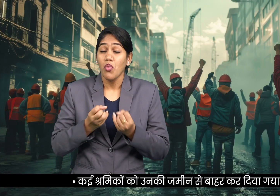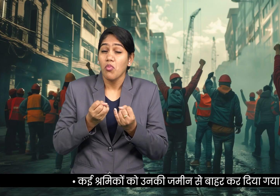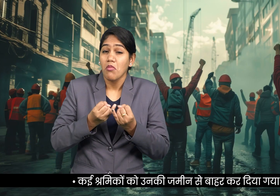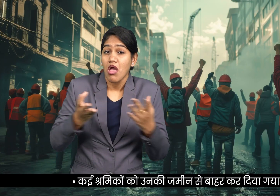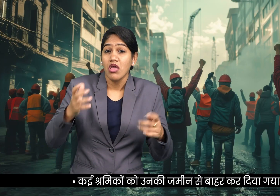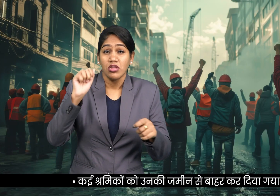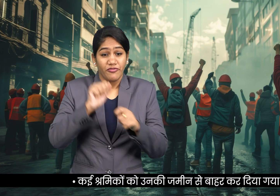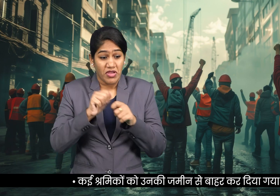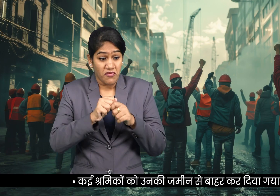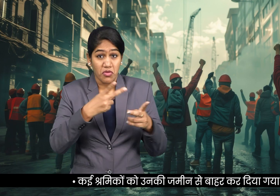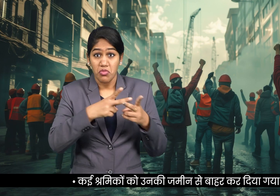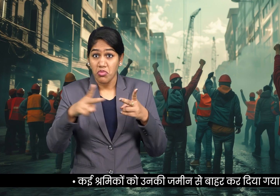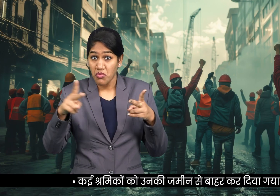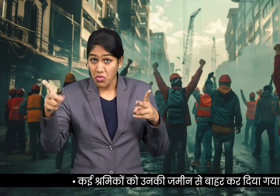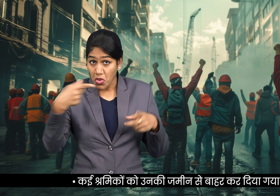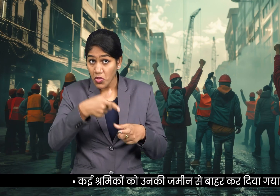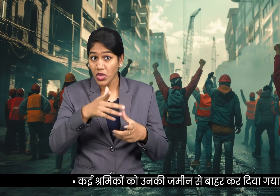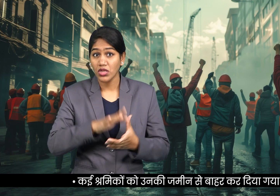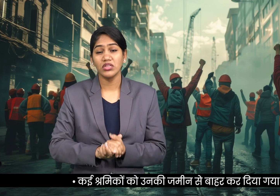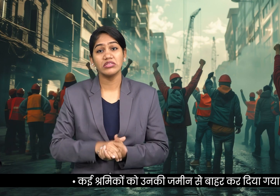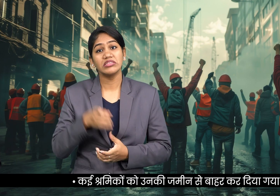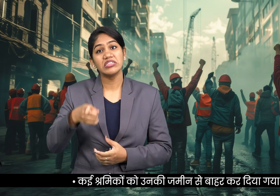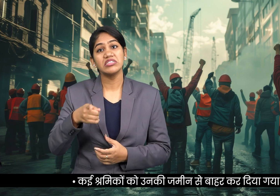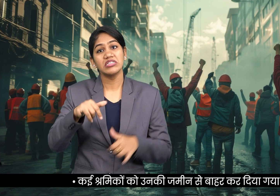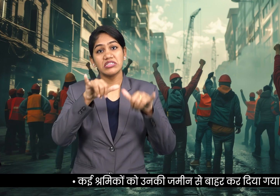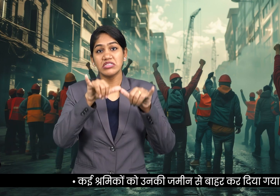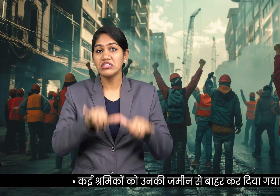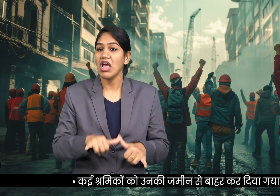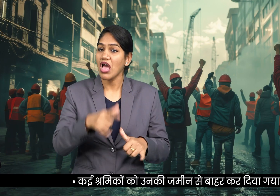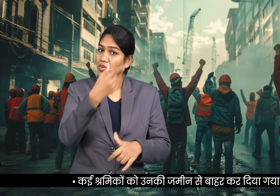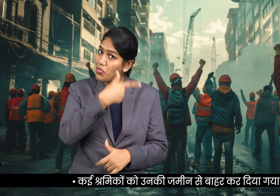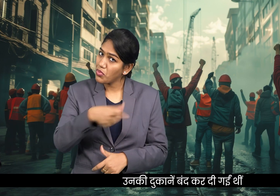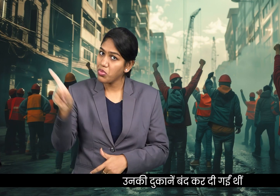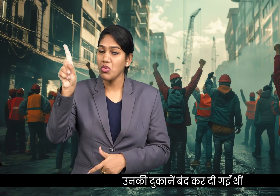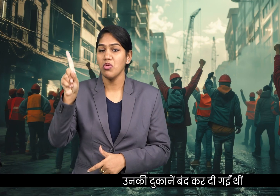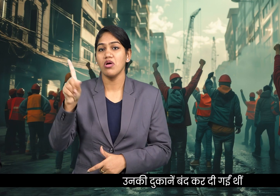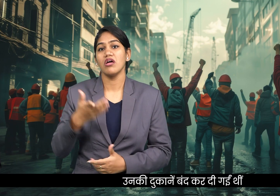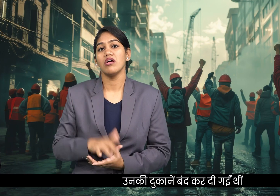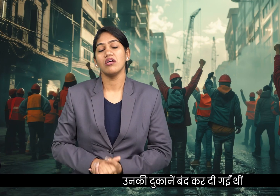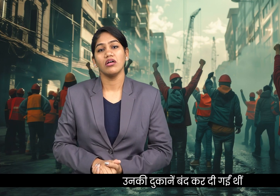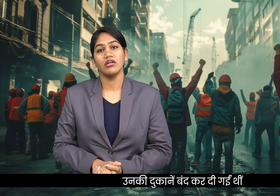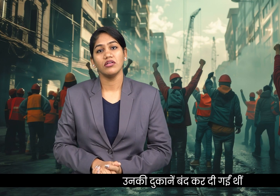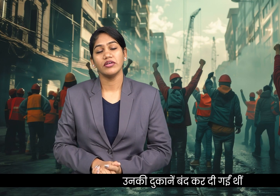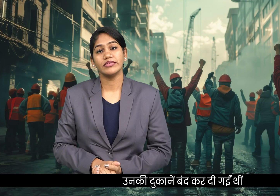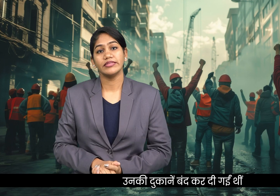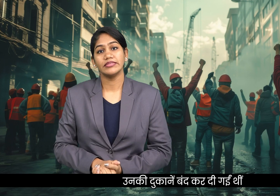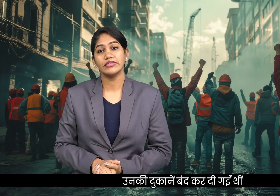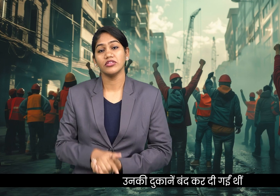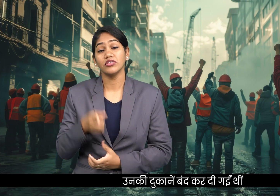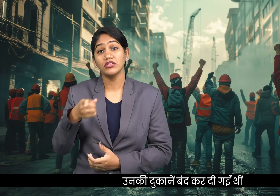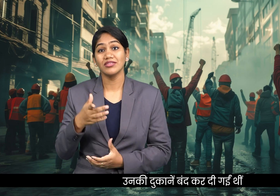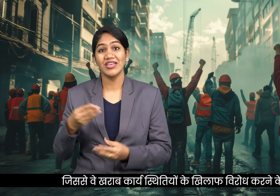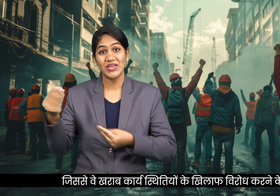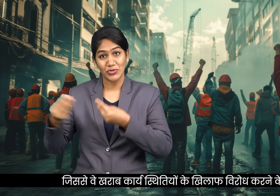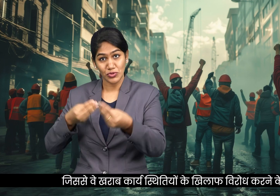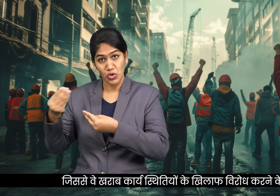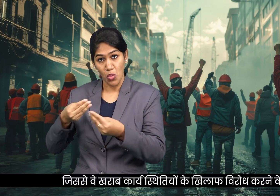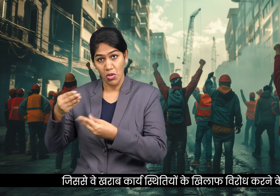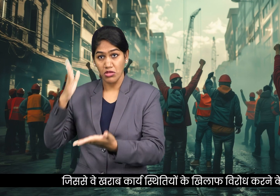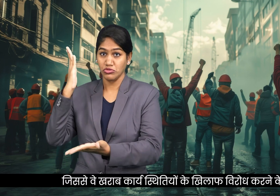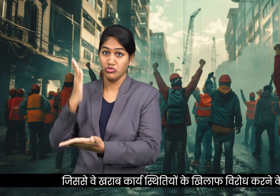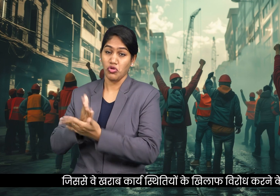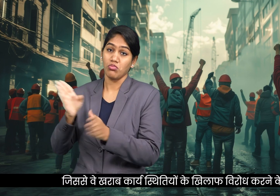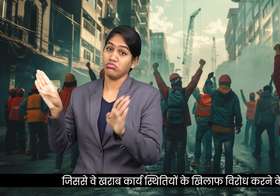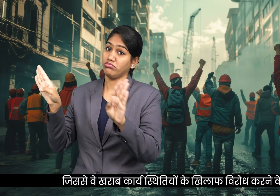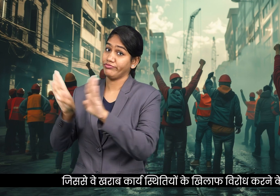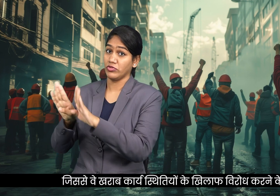कई श्रमिकों को उनकी ज़मीन से बाहर कर दिया गया था। उनकी दुकानें बंद कर दी गई थी, जिससे